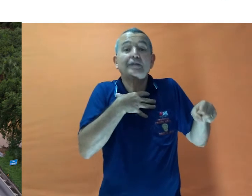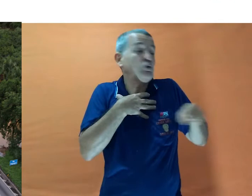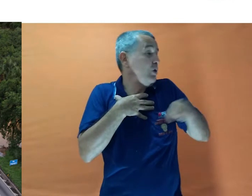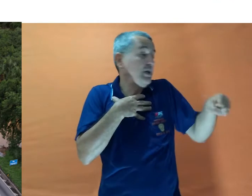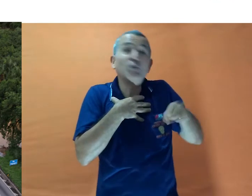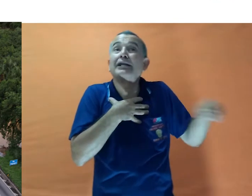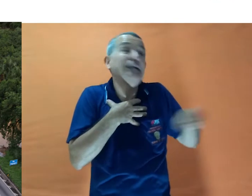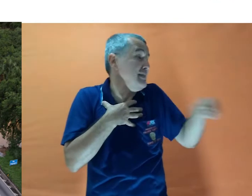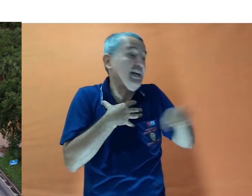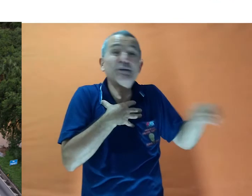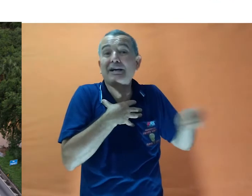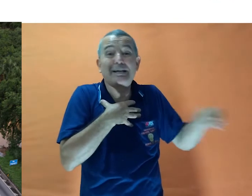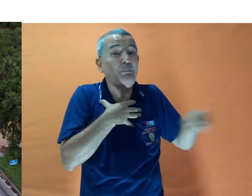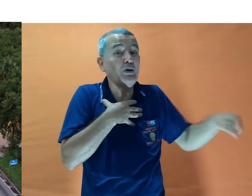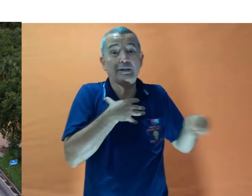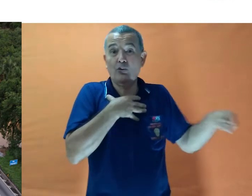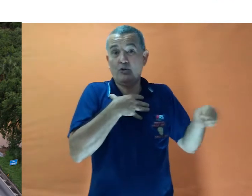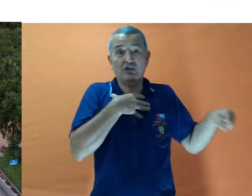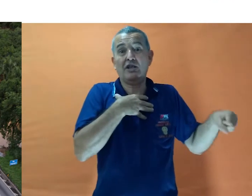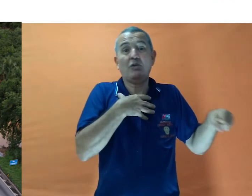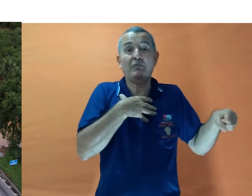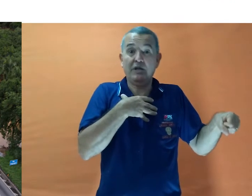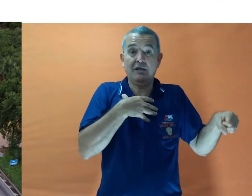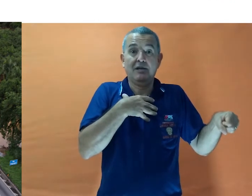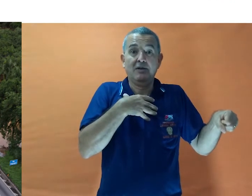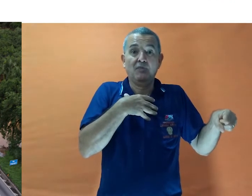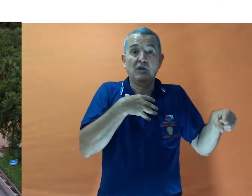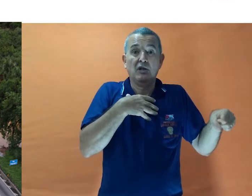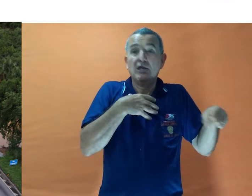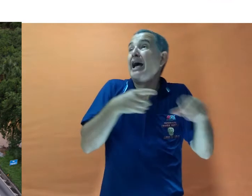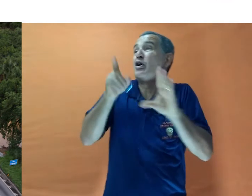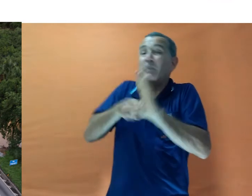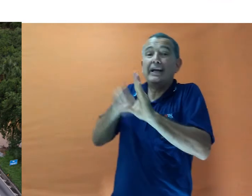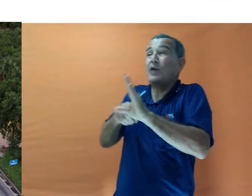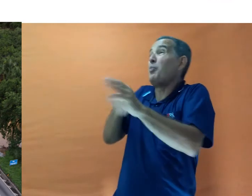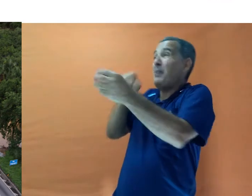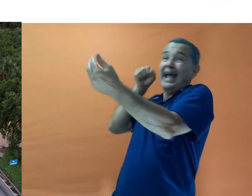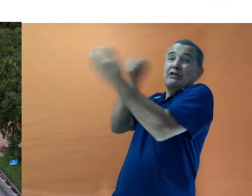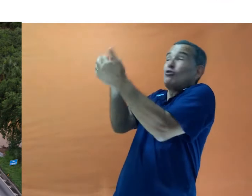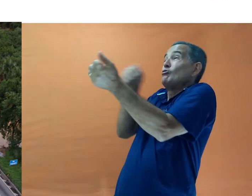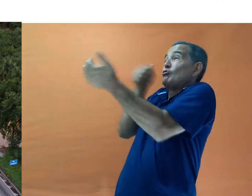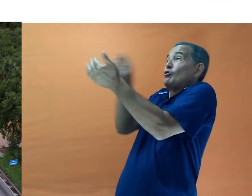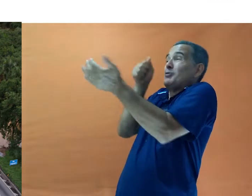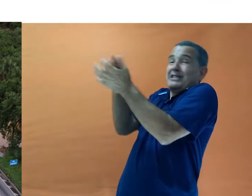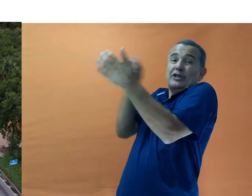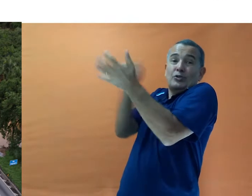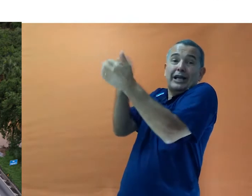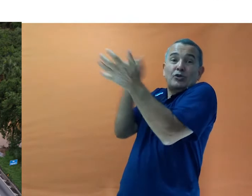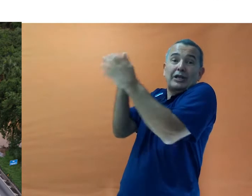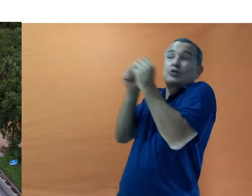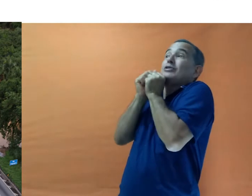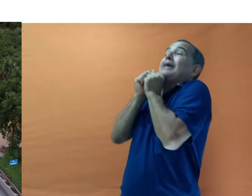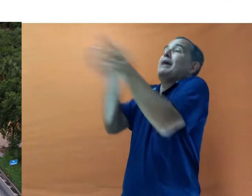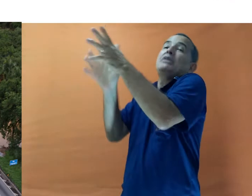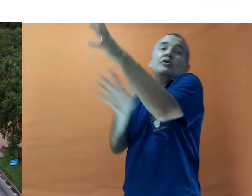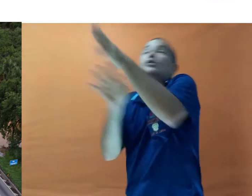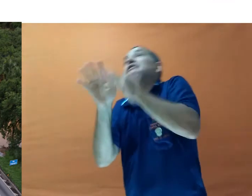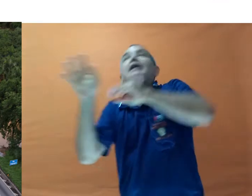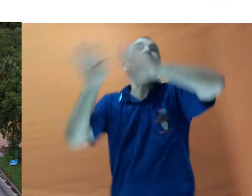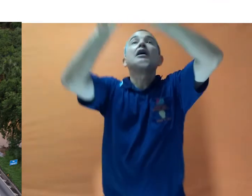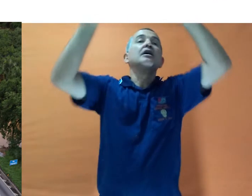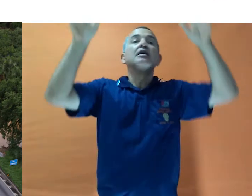contando a história, que eu tentei sair, mas a porta não conseguiu abrir. E aí eu peguei o pé e comecei a chutar e abrir,